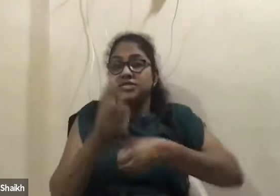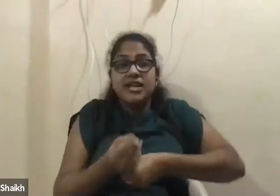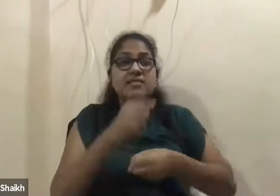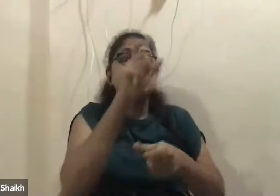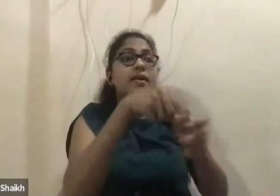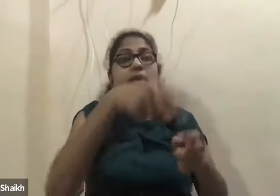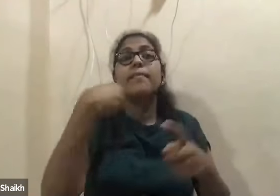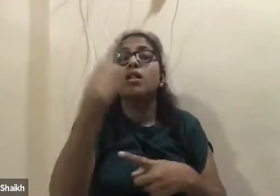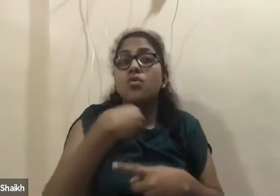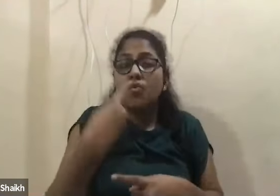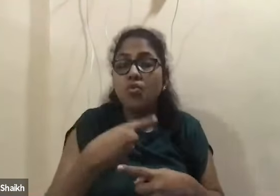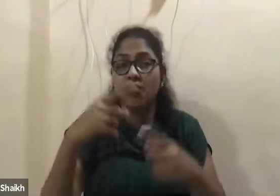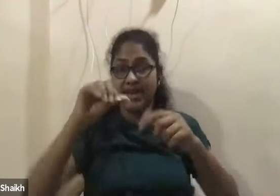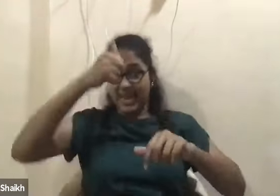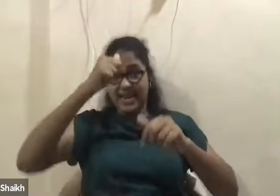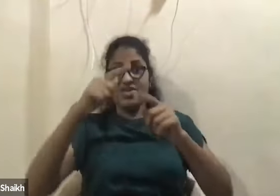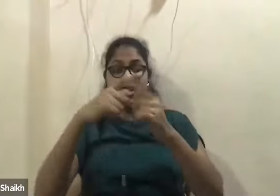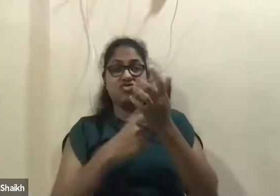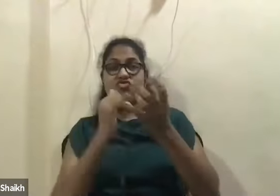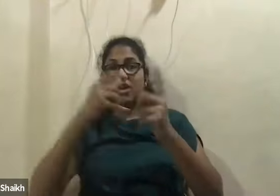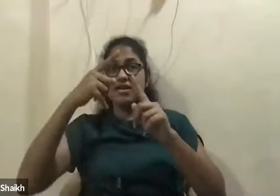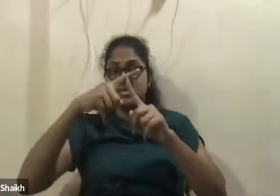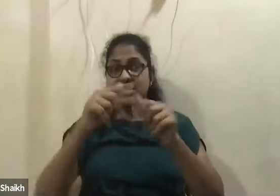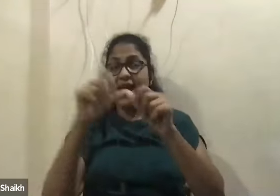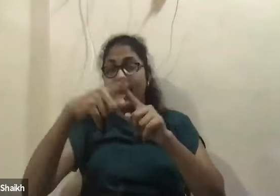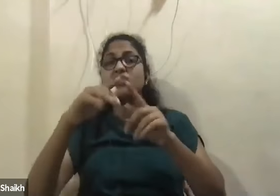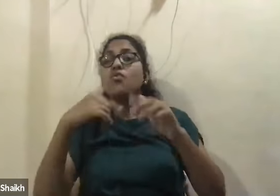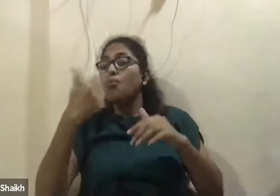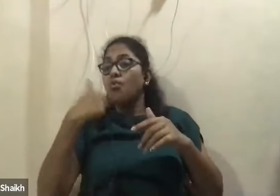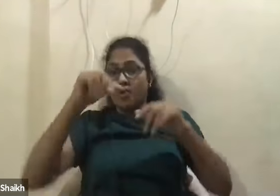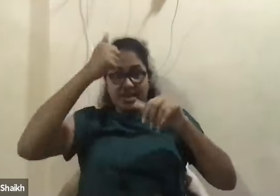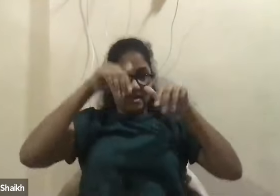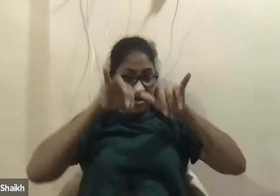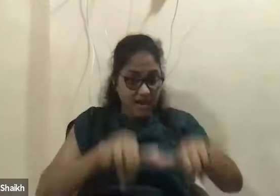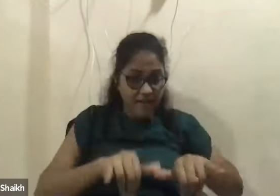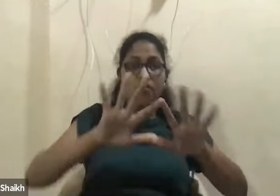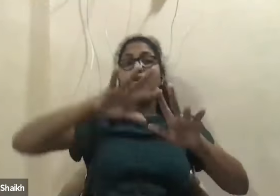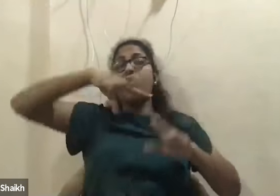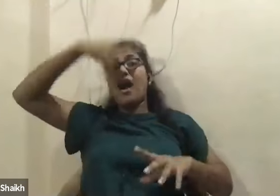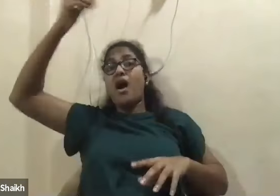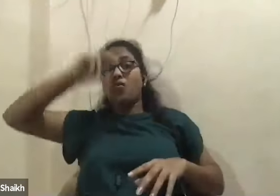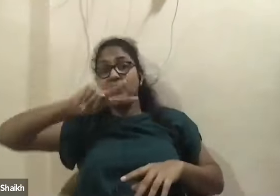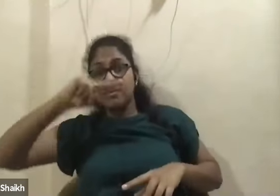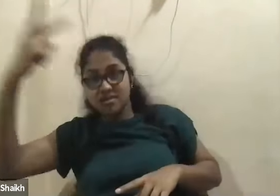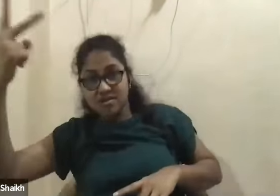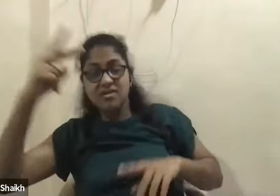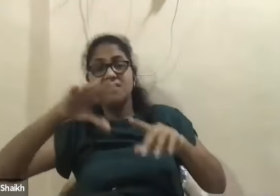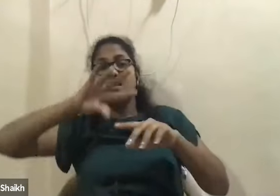जो लोग बाहर डोमिसाइल्ड हैं, दोज हु आर डोमिसाइल्ड आउटसाइड, और दोज हु हैव कॉन्फ्लिक्ट ऑफ इंटरेस्ट विद बेनिफिशियरी, या